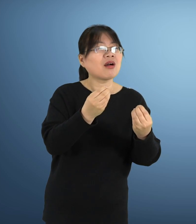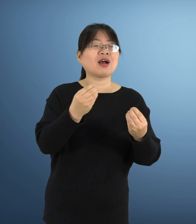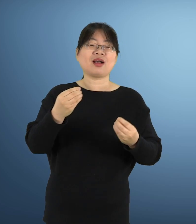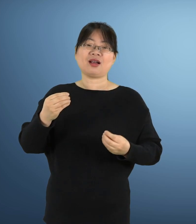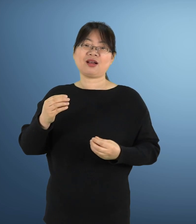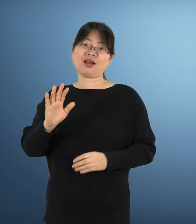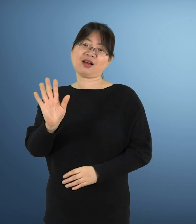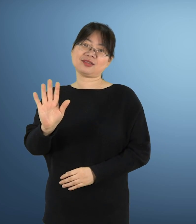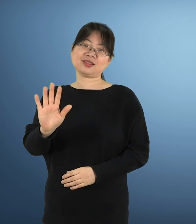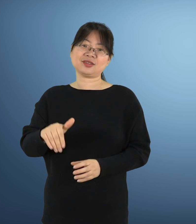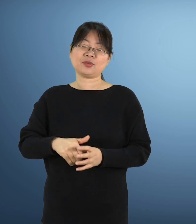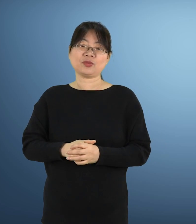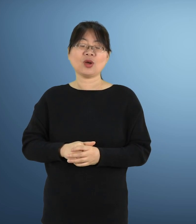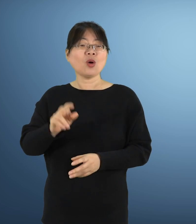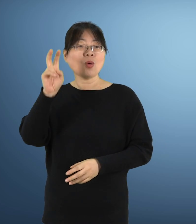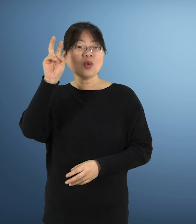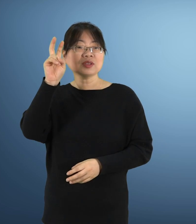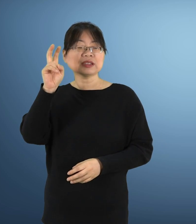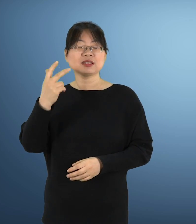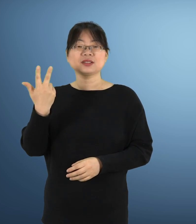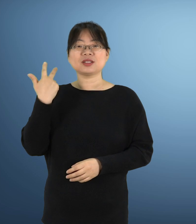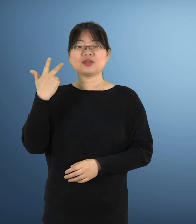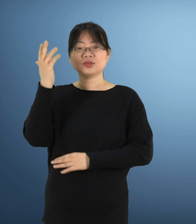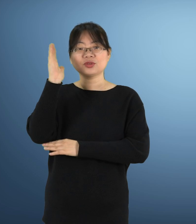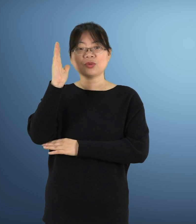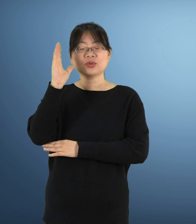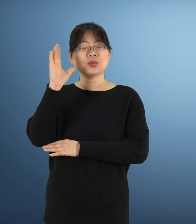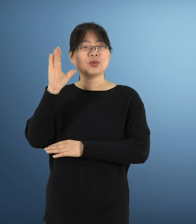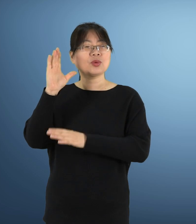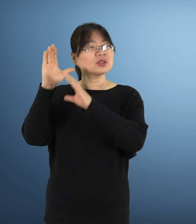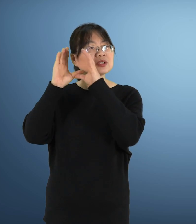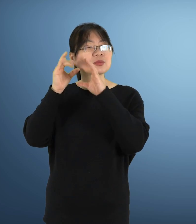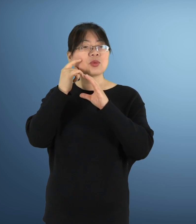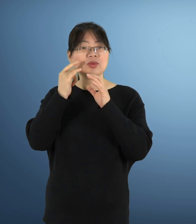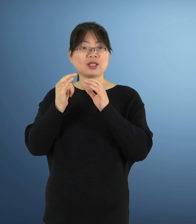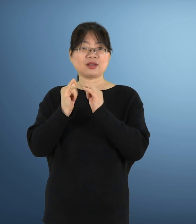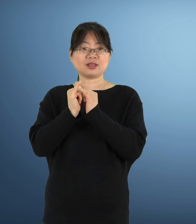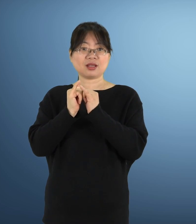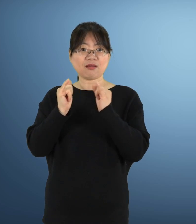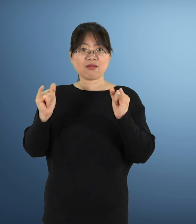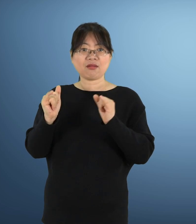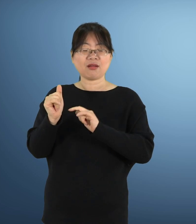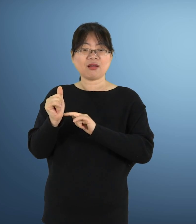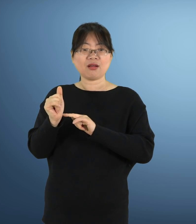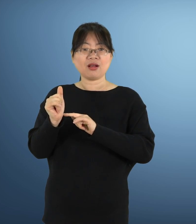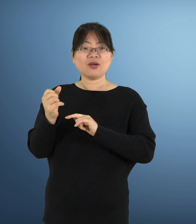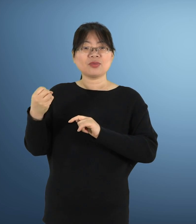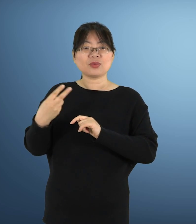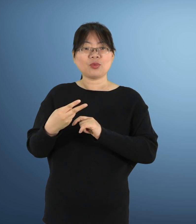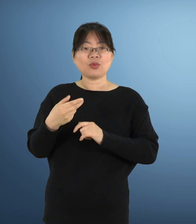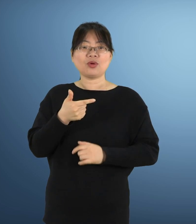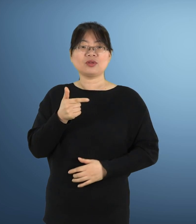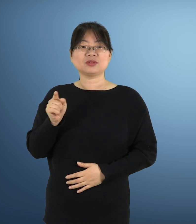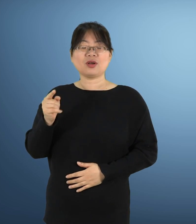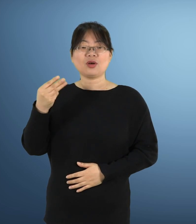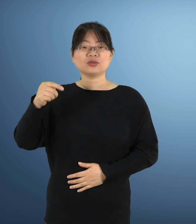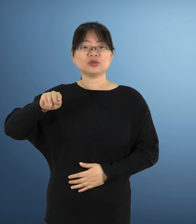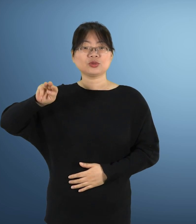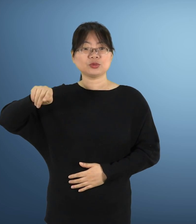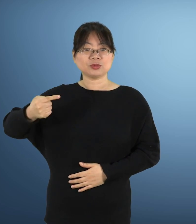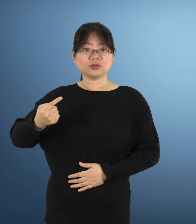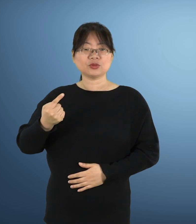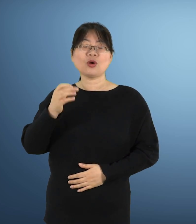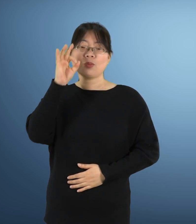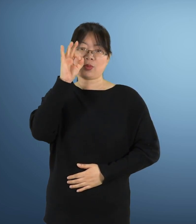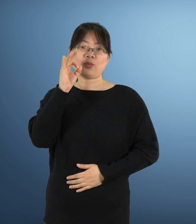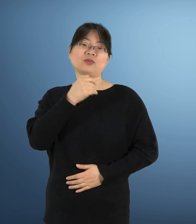지난주 설교를 듣지 못한 분들은 또 인터넷으로 또 너튜브로 또 청취하실